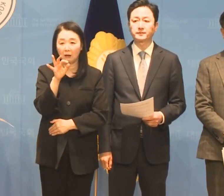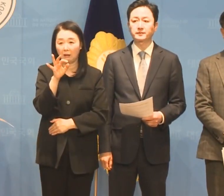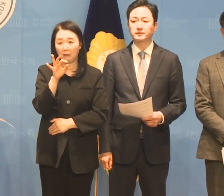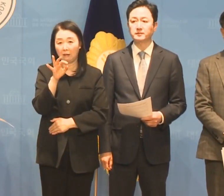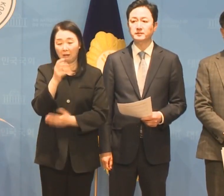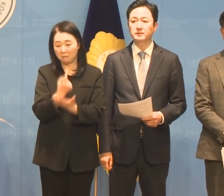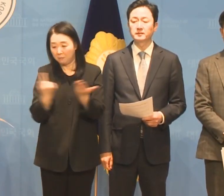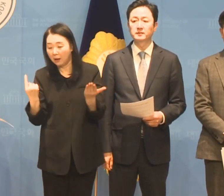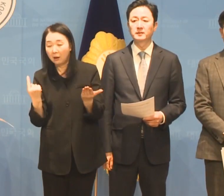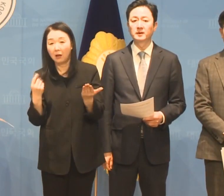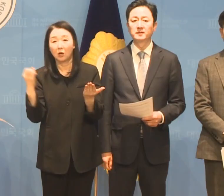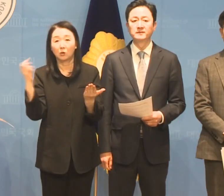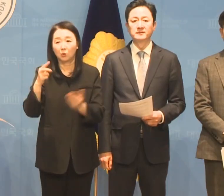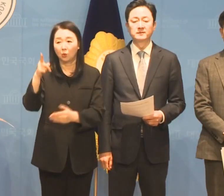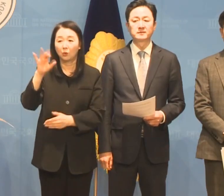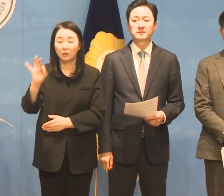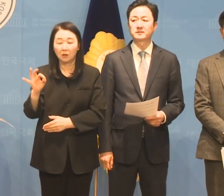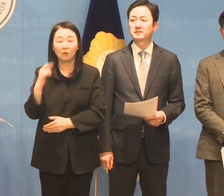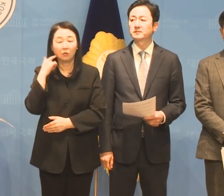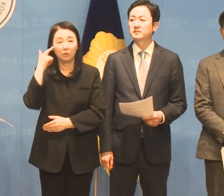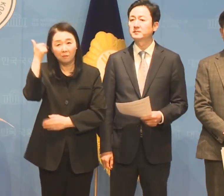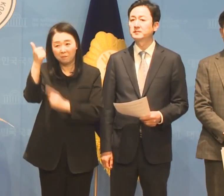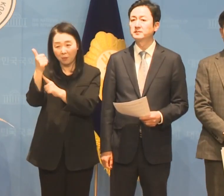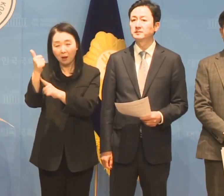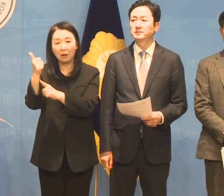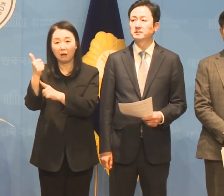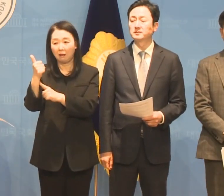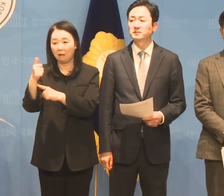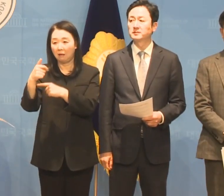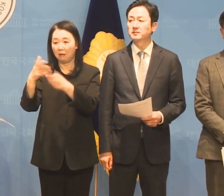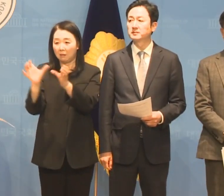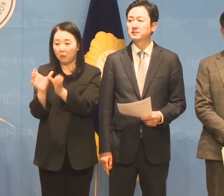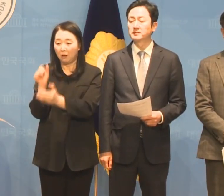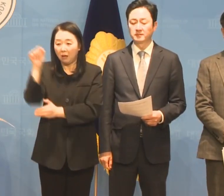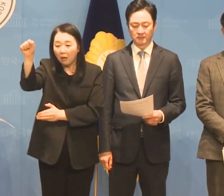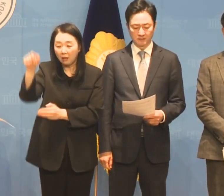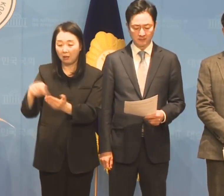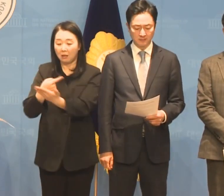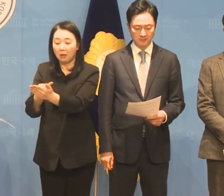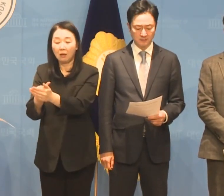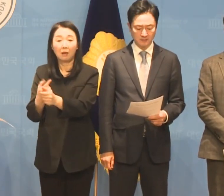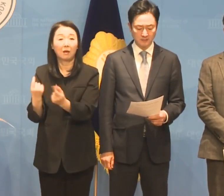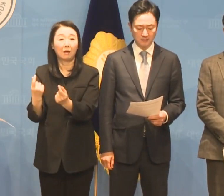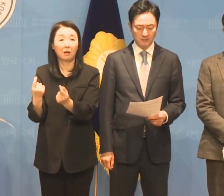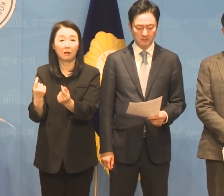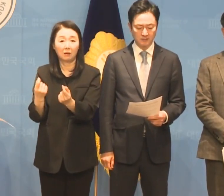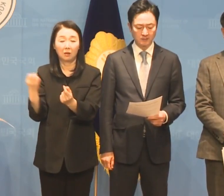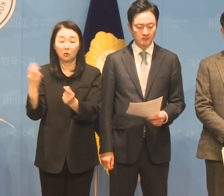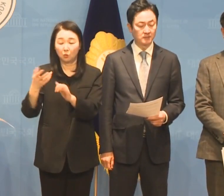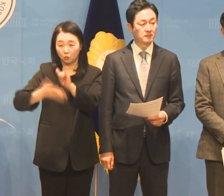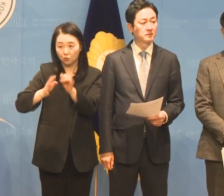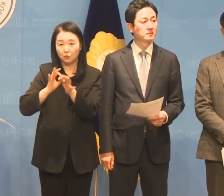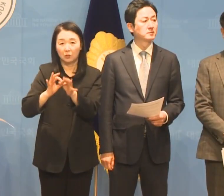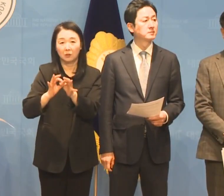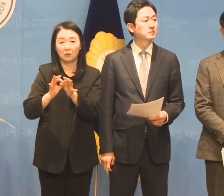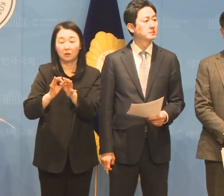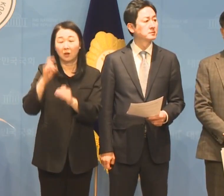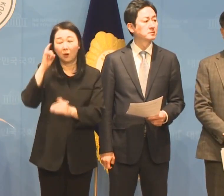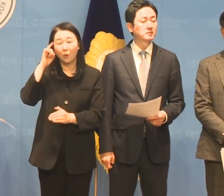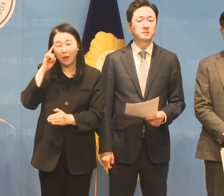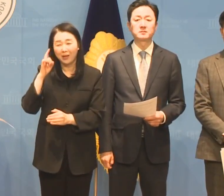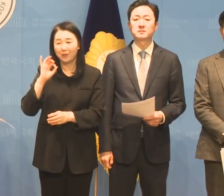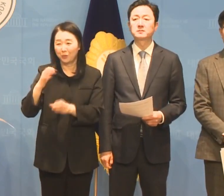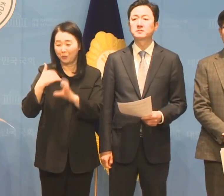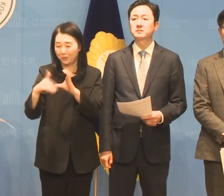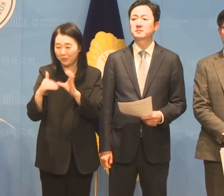바로 정광훈이 주최한 극우 집회에 참석하기 위해 한강진으로 달려가 자신의 유튜브 채널을 통해